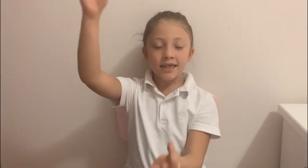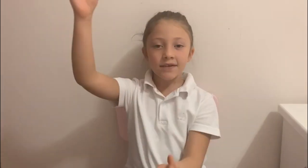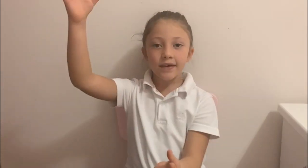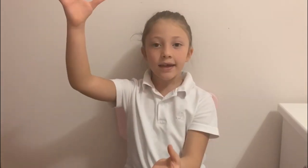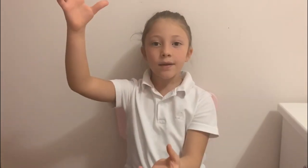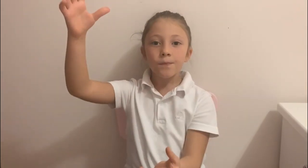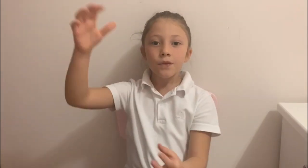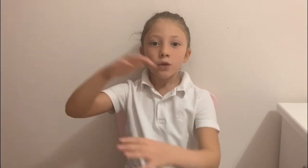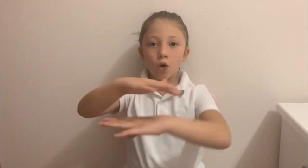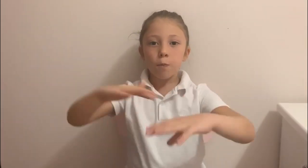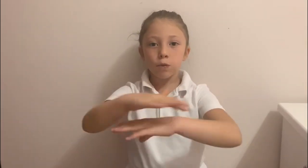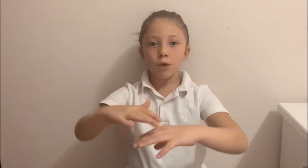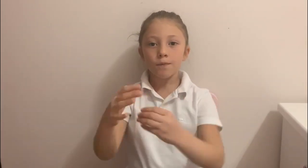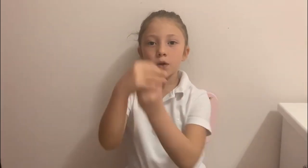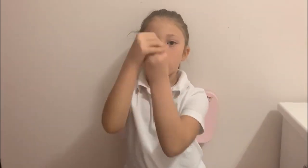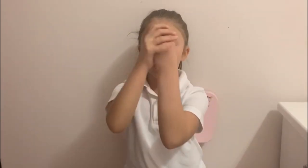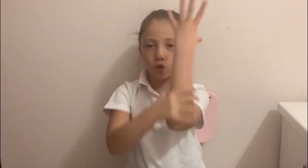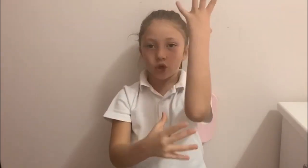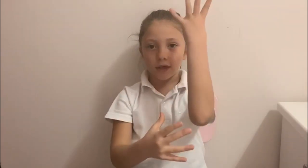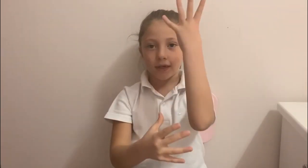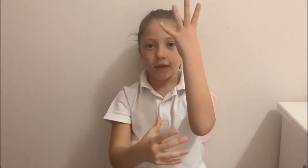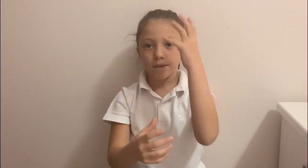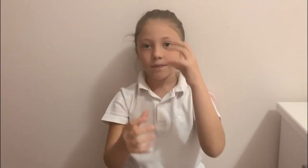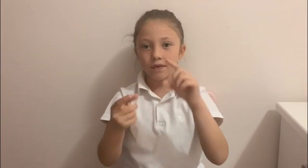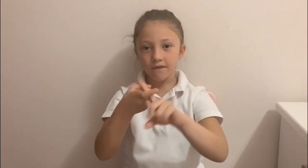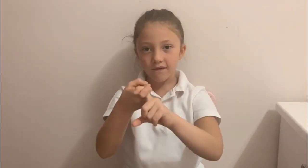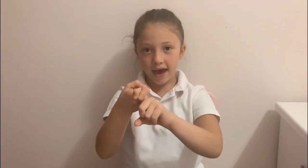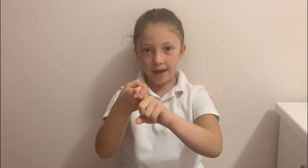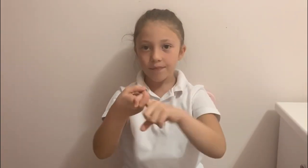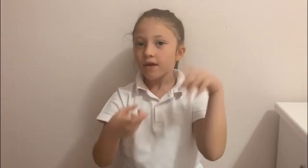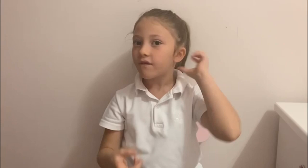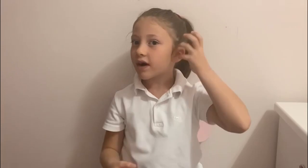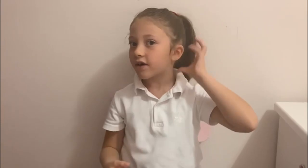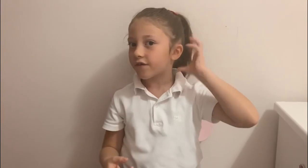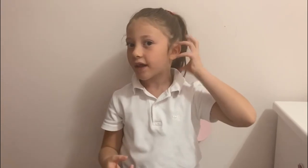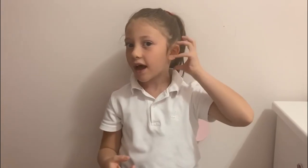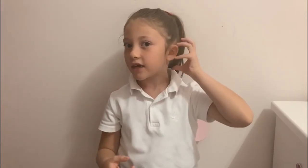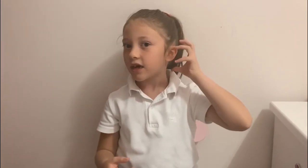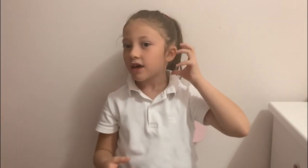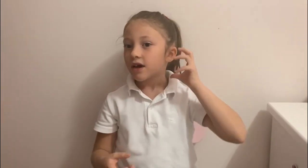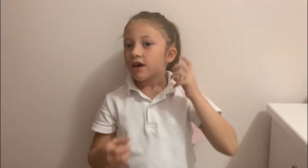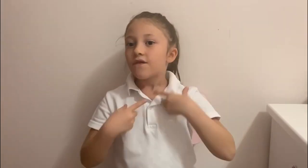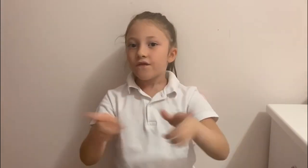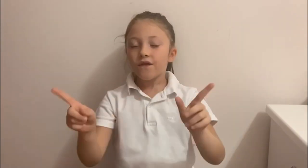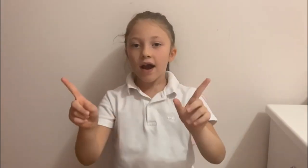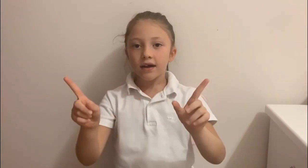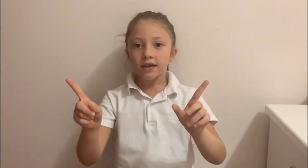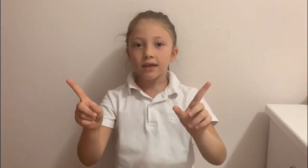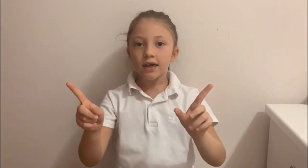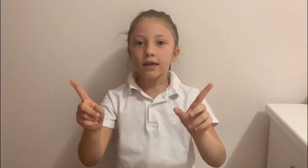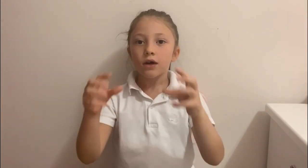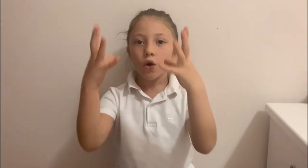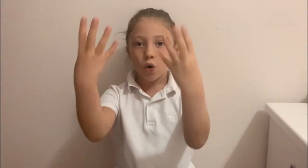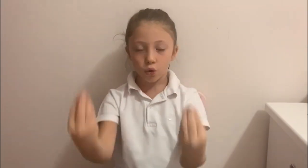Sivil toplum kuruluşları ve vakıflar farkındalık